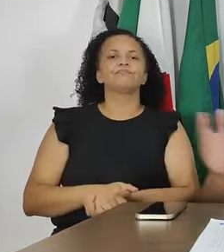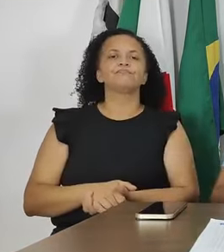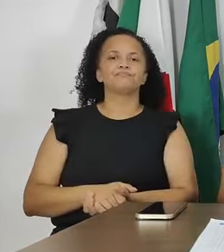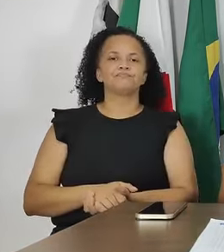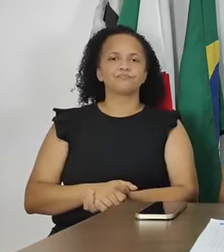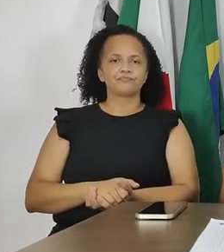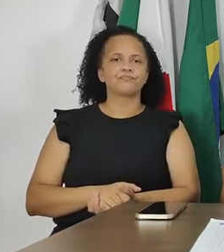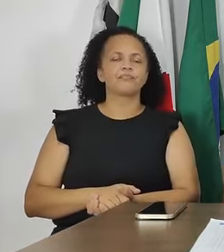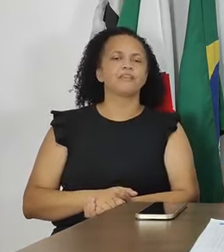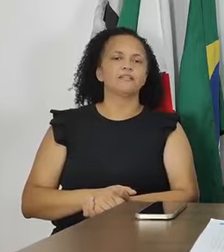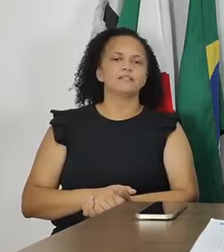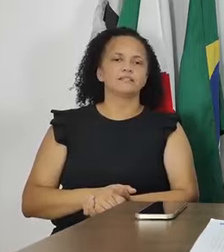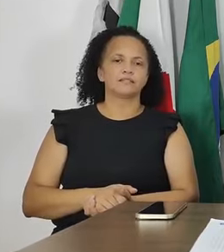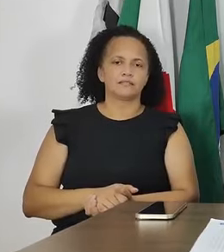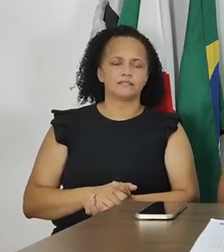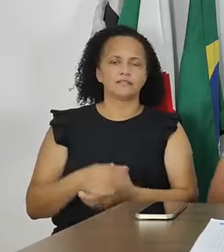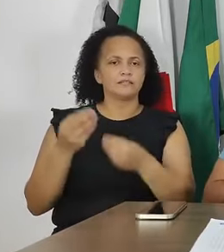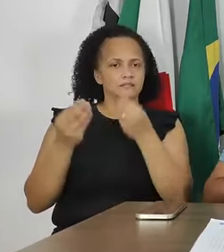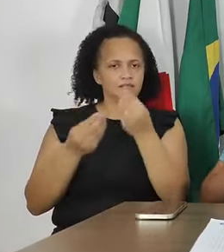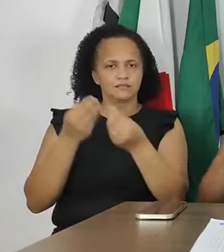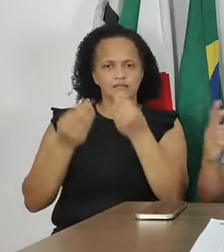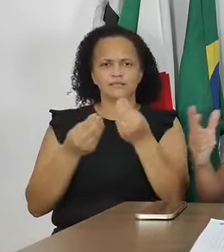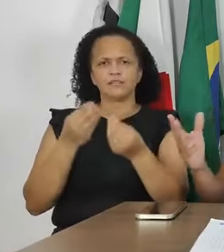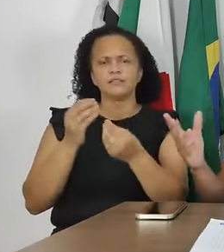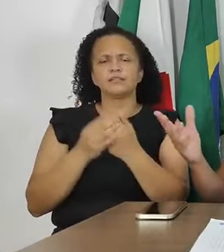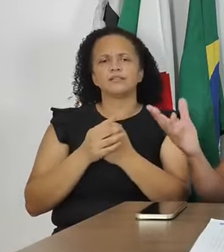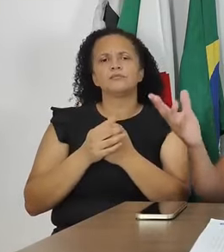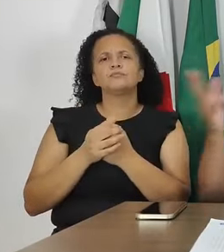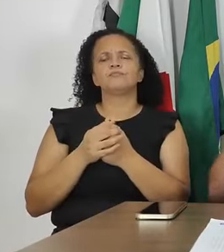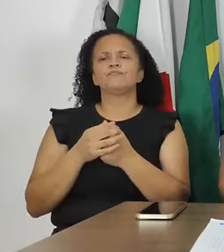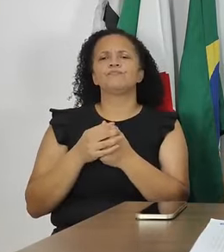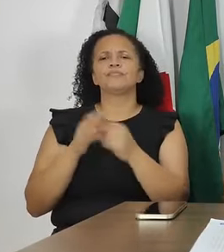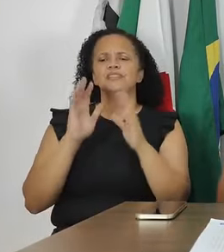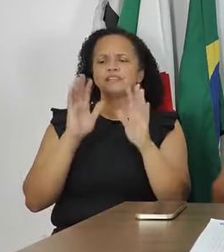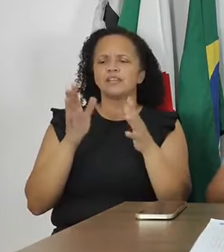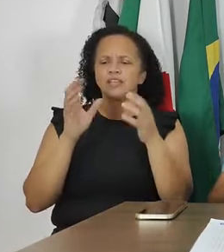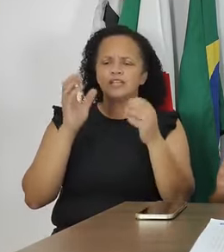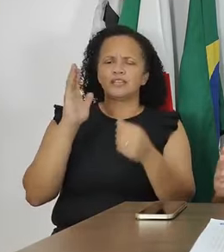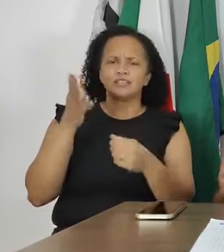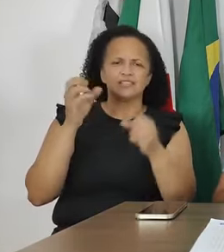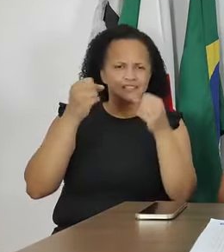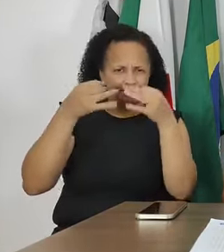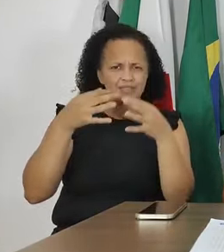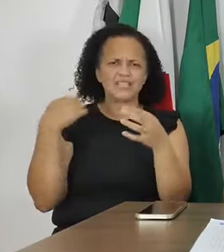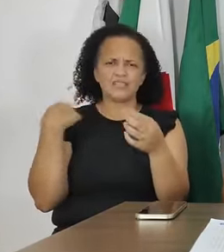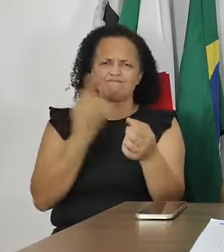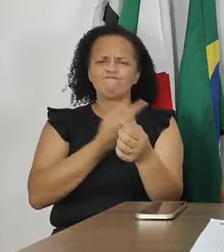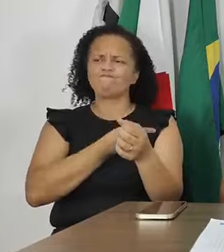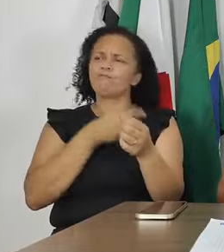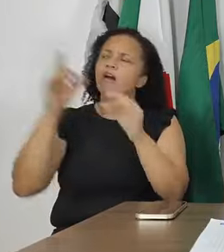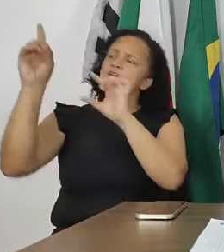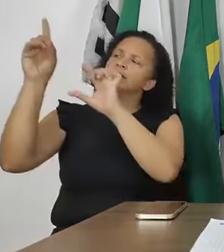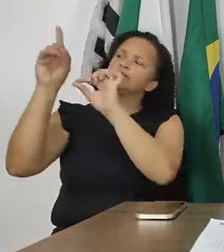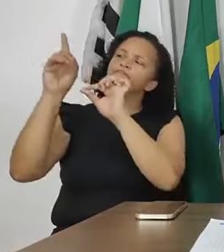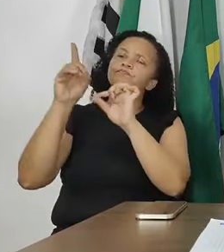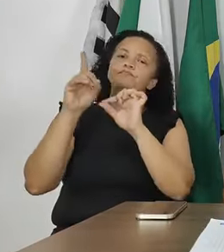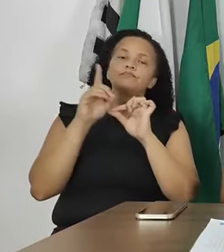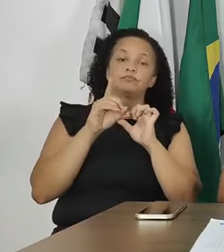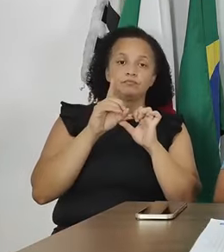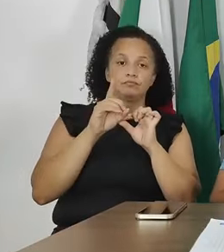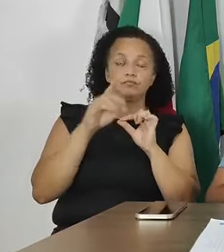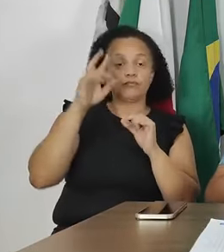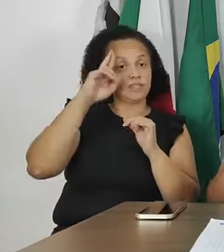Como nós mencionamos agora há pouco, nós que aceitamos ao Senhor Jesus como Senhor e Salvador, Ele diz que as coisas